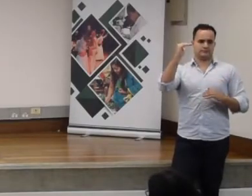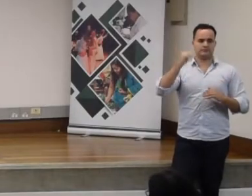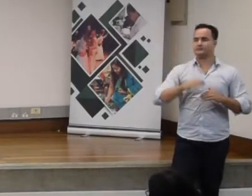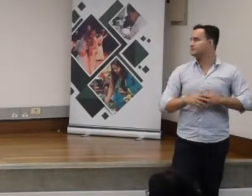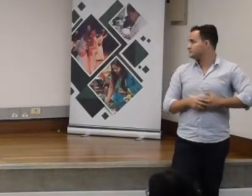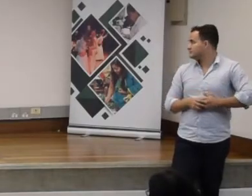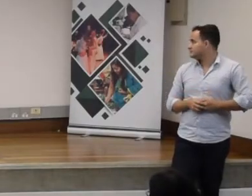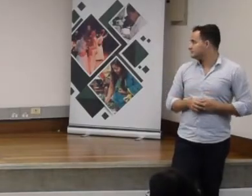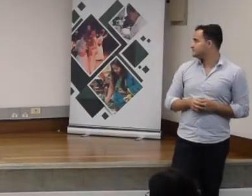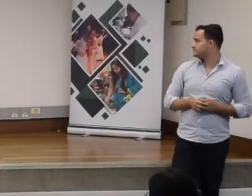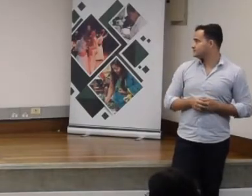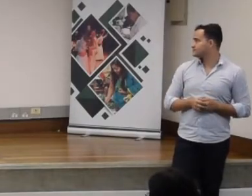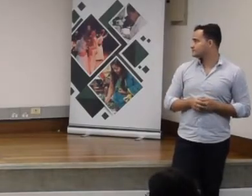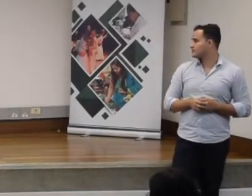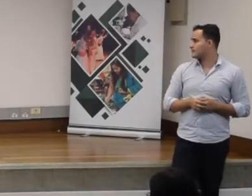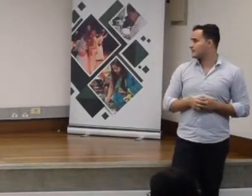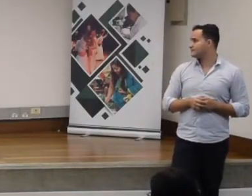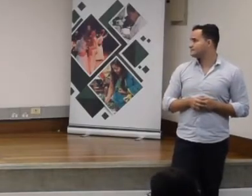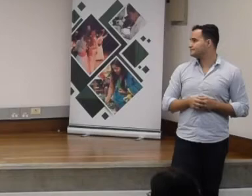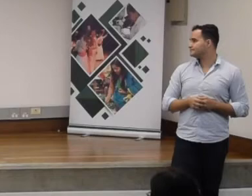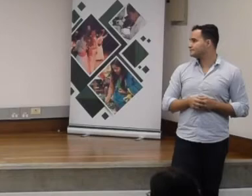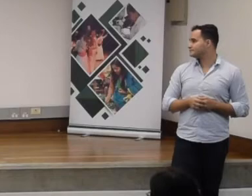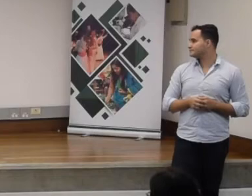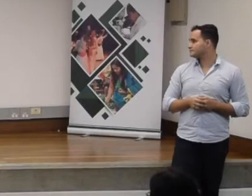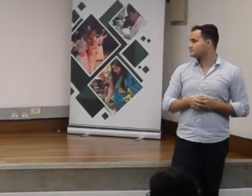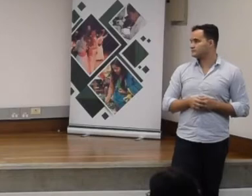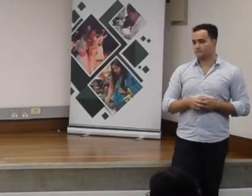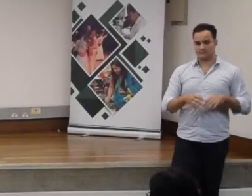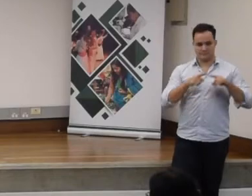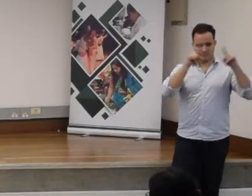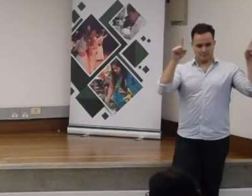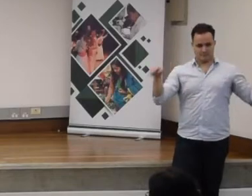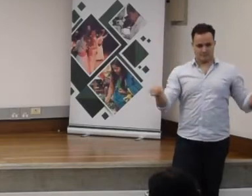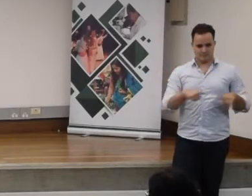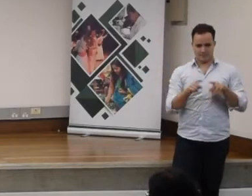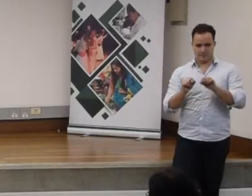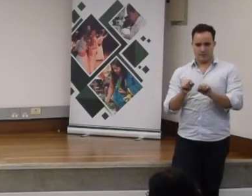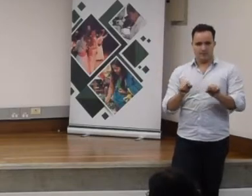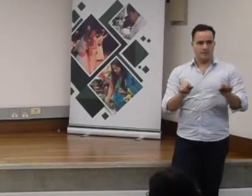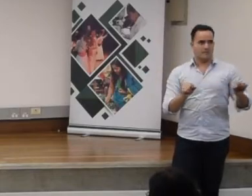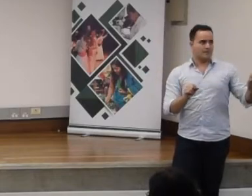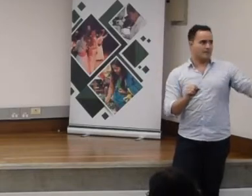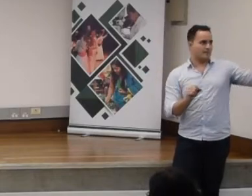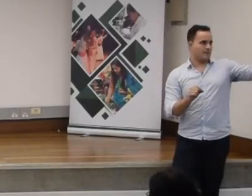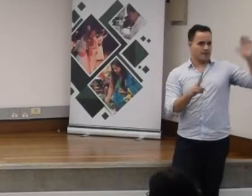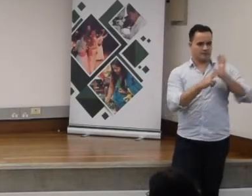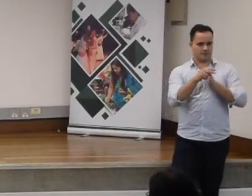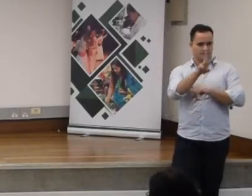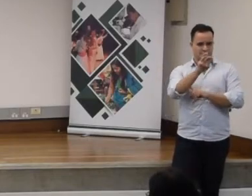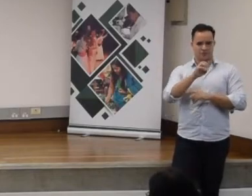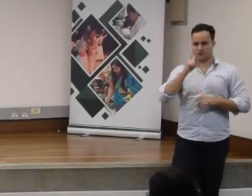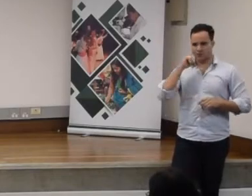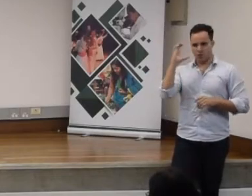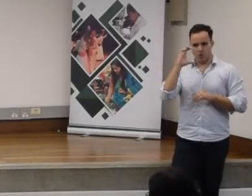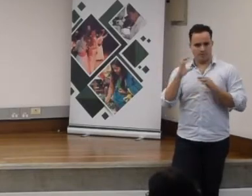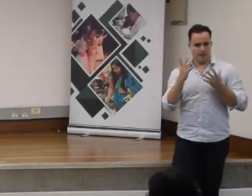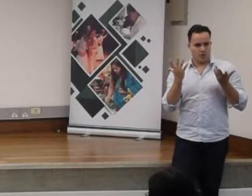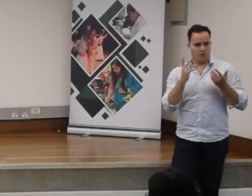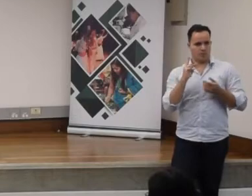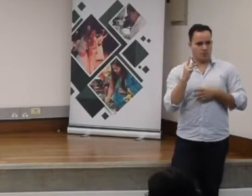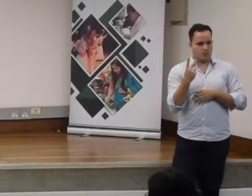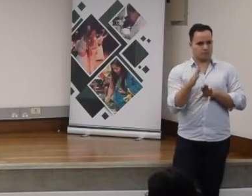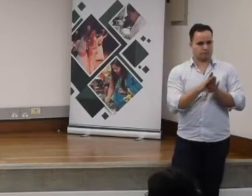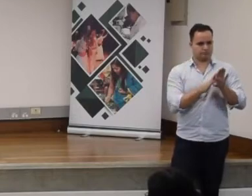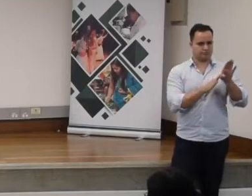Aquí se ve en esta pendiente que ya va hasta el 2018 cómo ha sido esa evolución también.